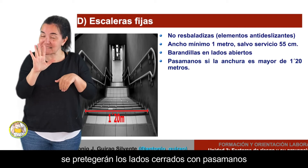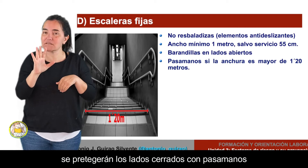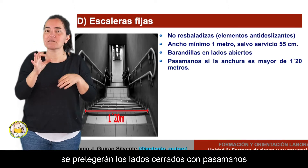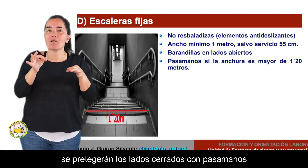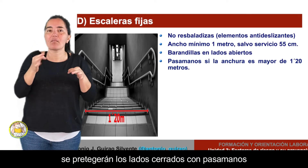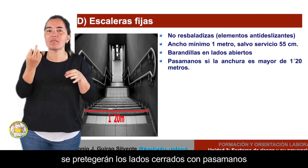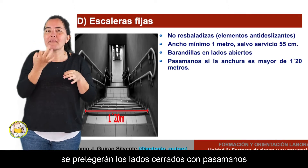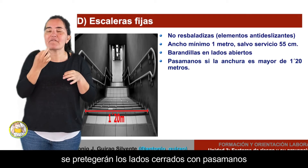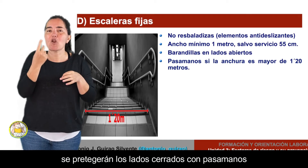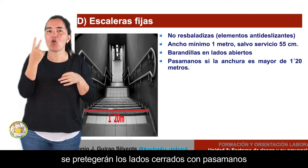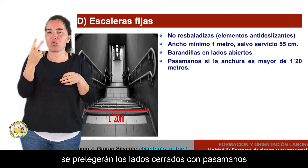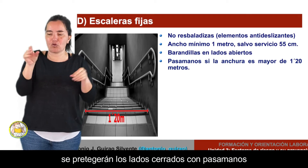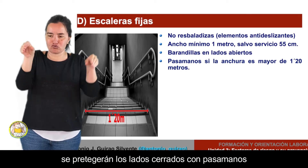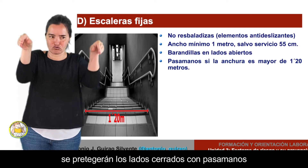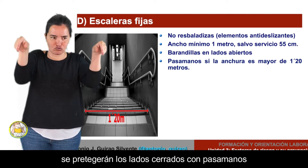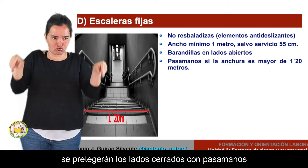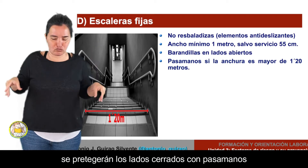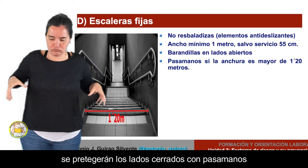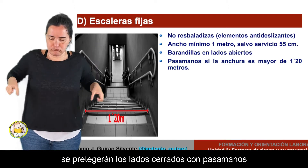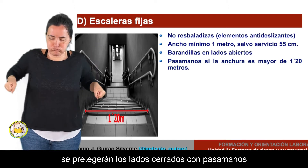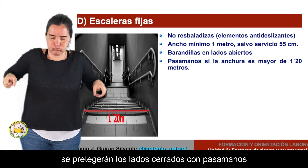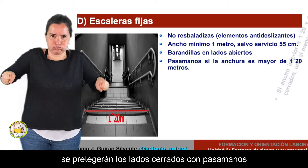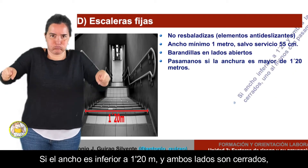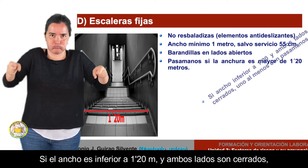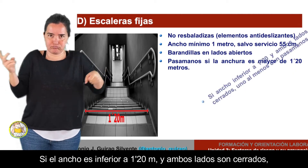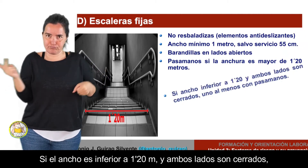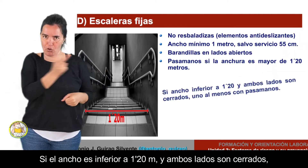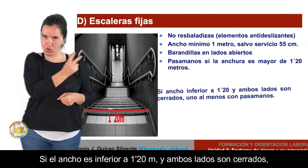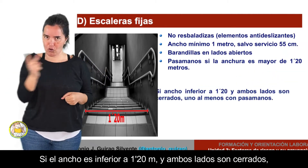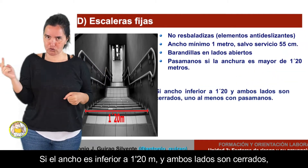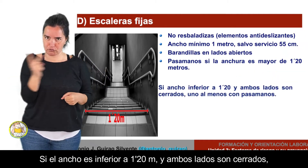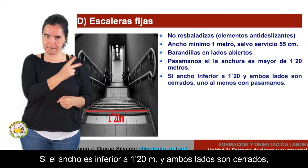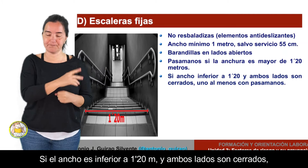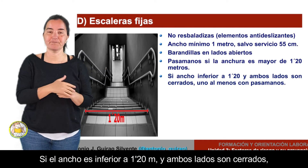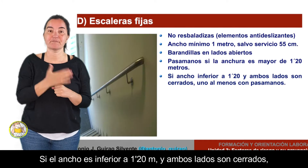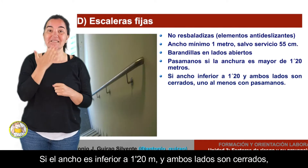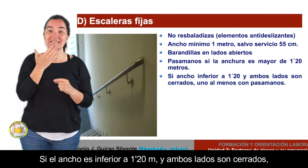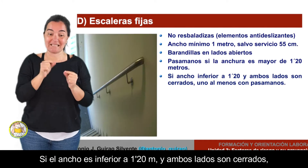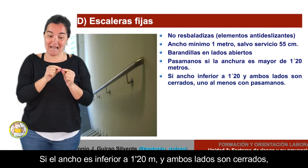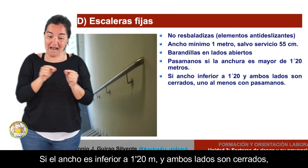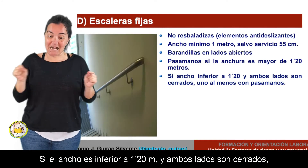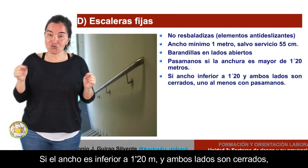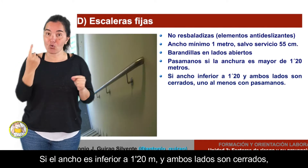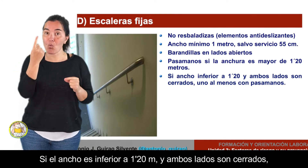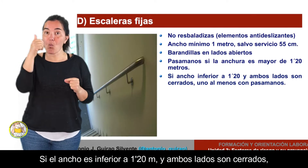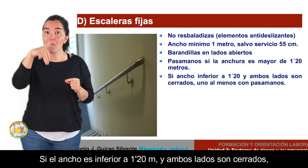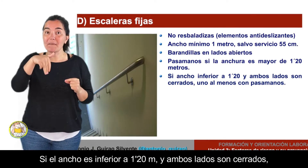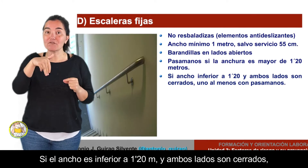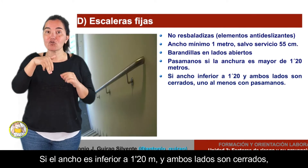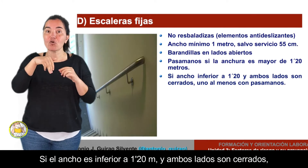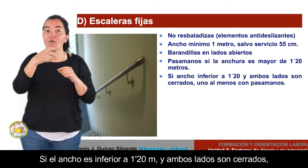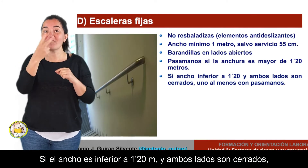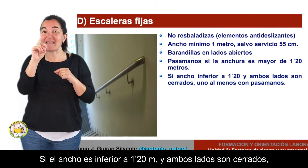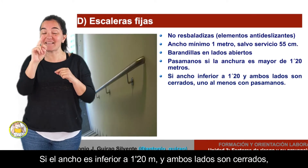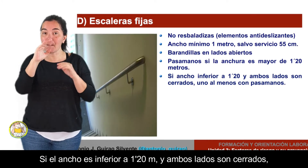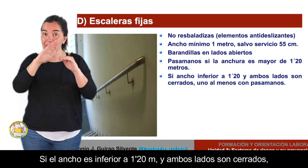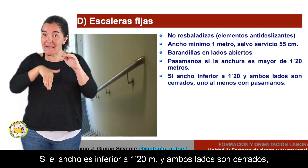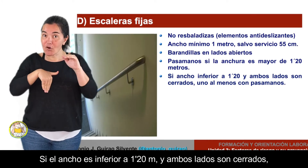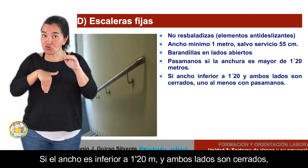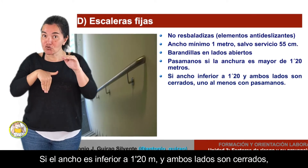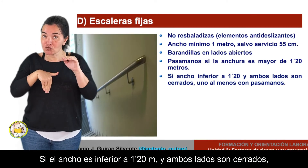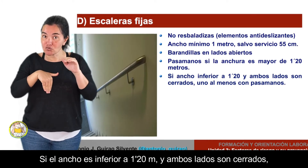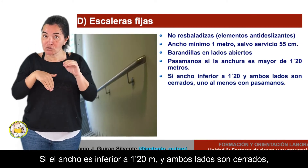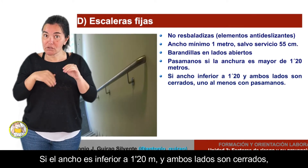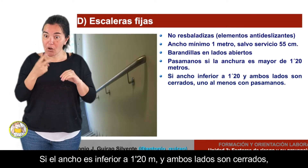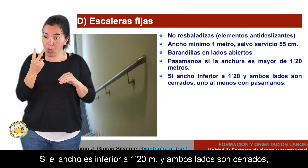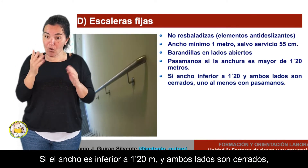se protegerán los lados cerrados con pasamanos. Si el ancho es inferior a 1,20 centímetros